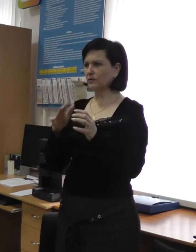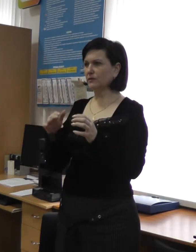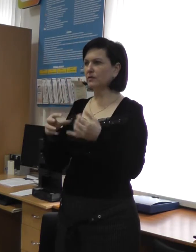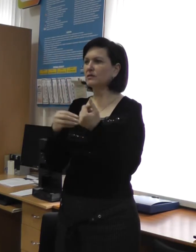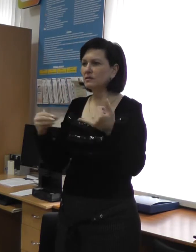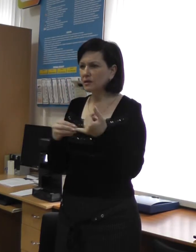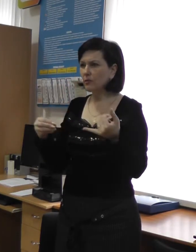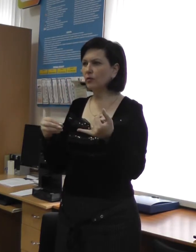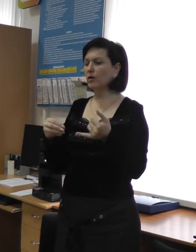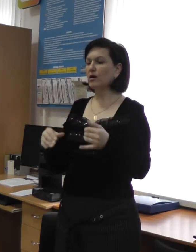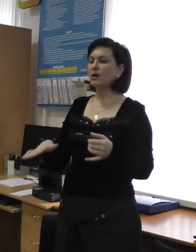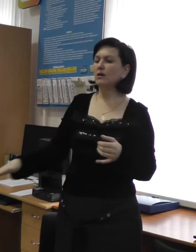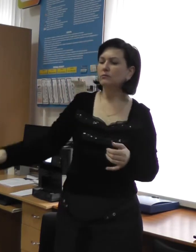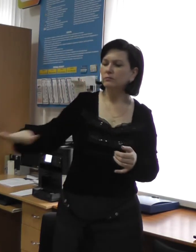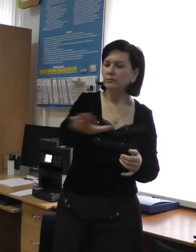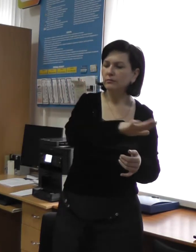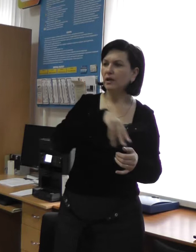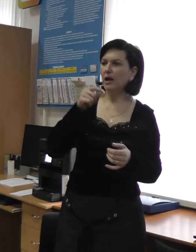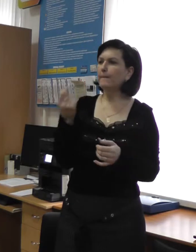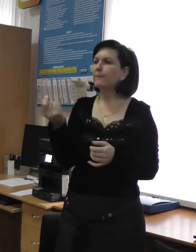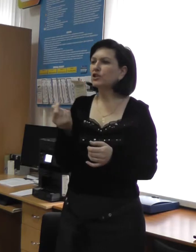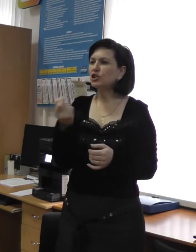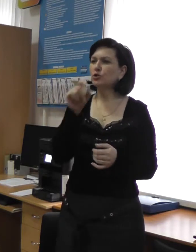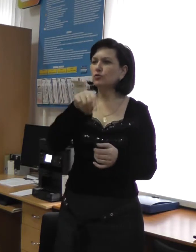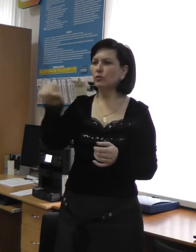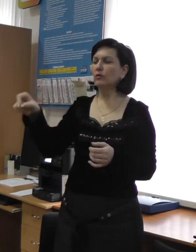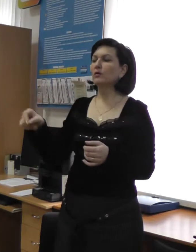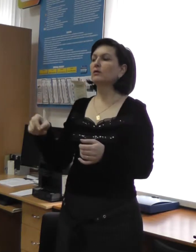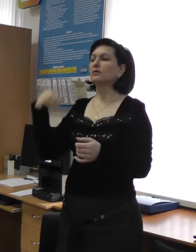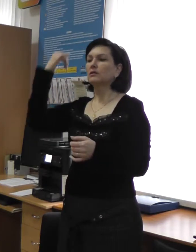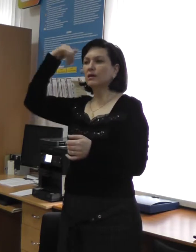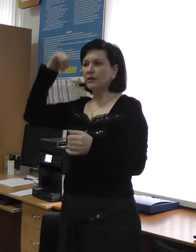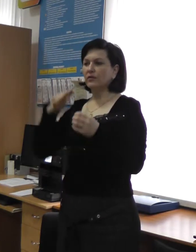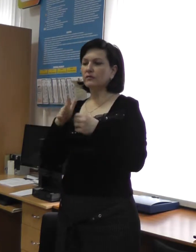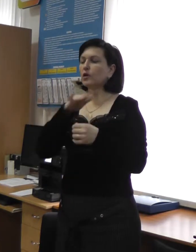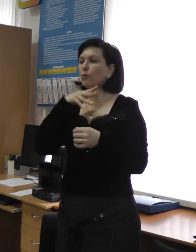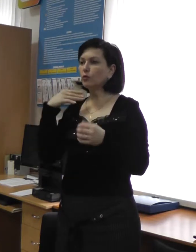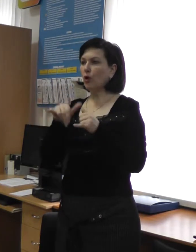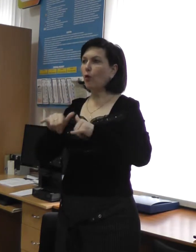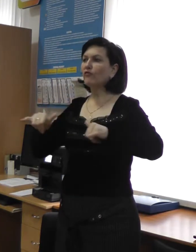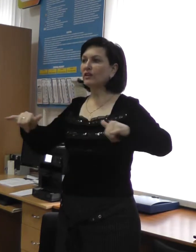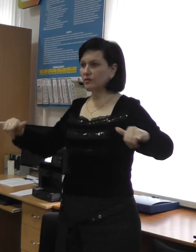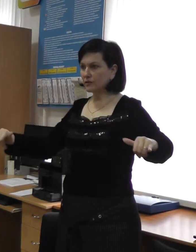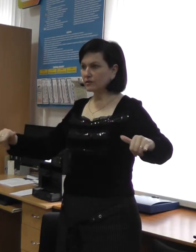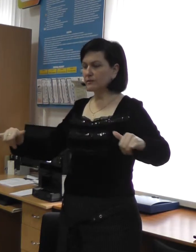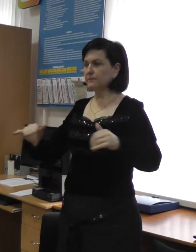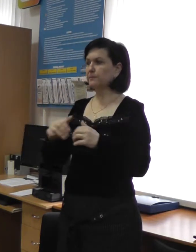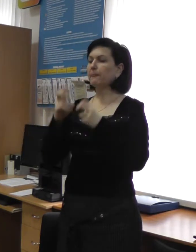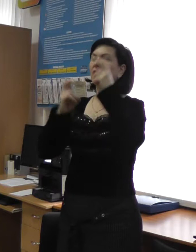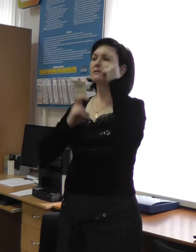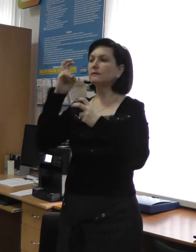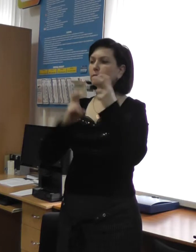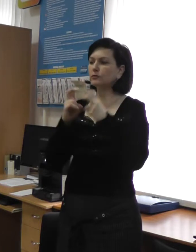раза увеличились площади посевных культур, процветало и животноводство, создавались предприятия по переработке